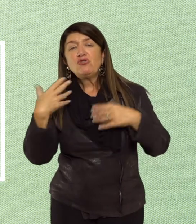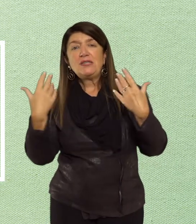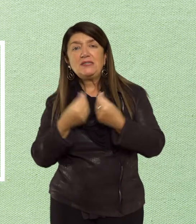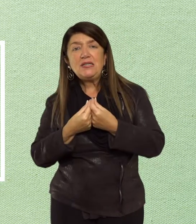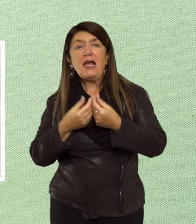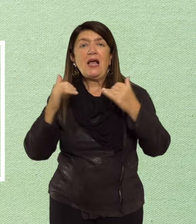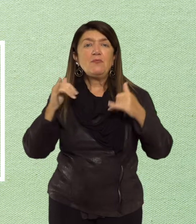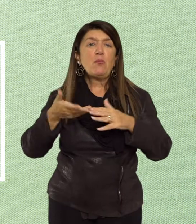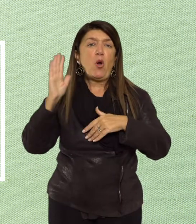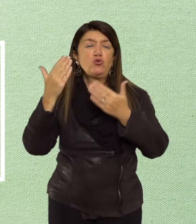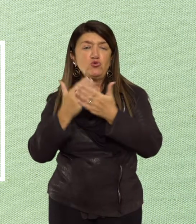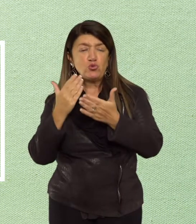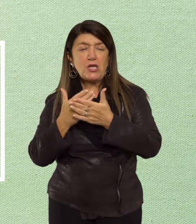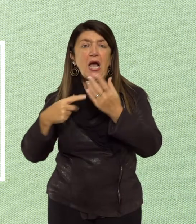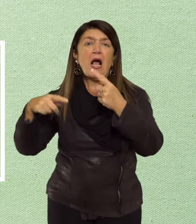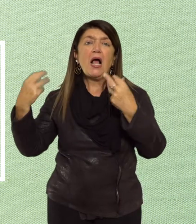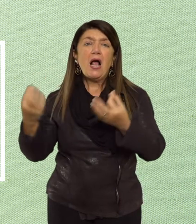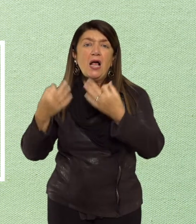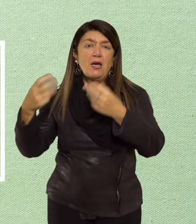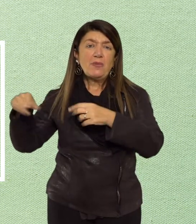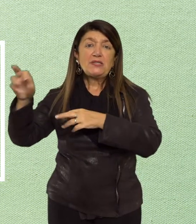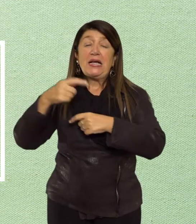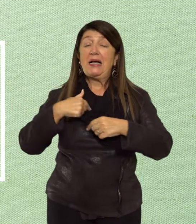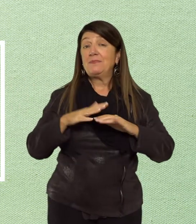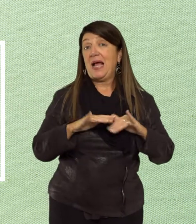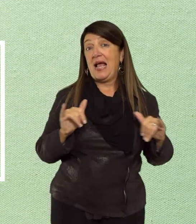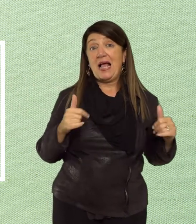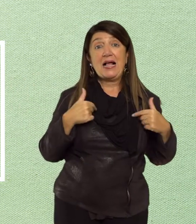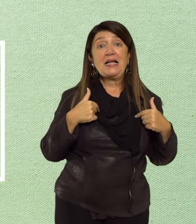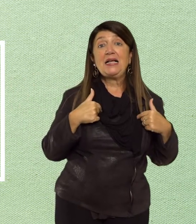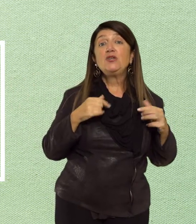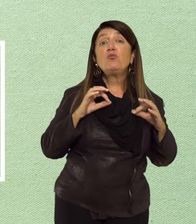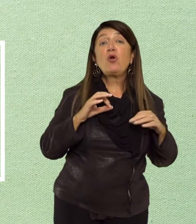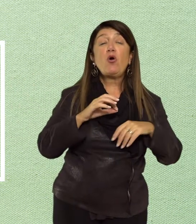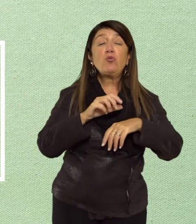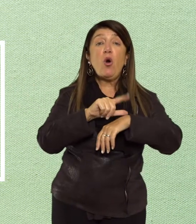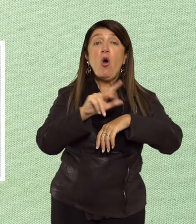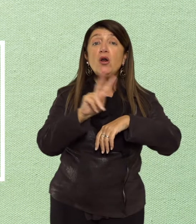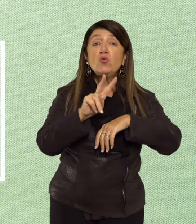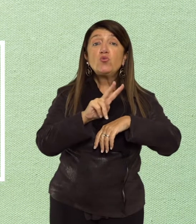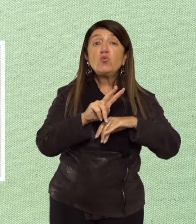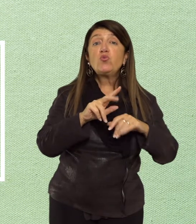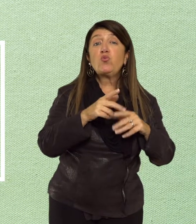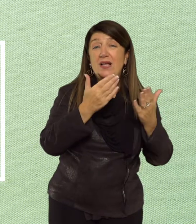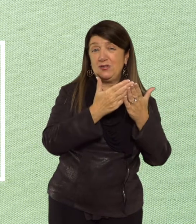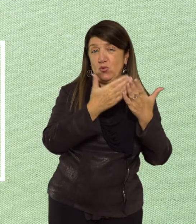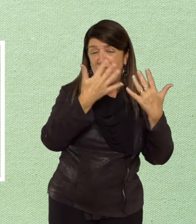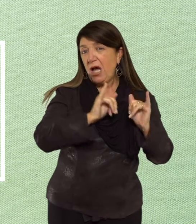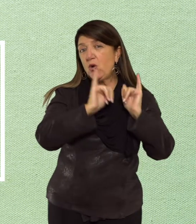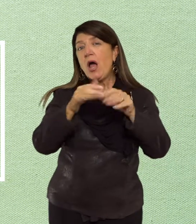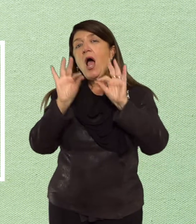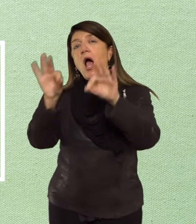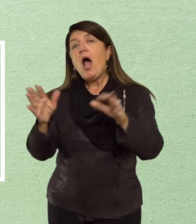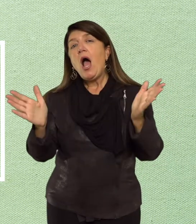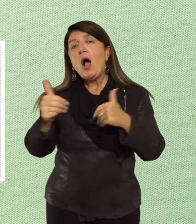poi andavano a studiare, andavano a fare un giro, cosa che io non ho mai potuto fare perché io uscivo alle 2, finivano le lezioni e alle 2:30 ero in